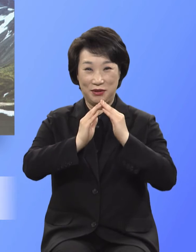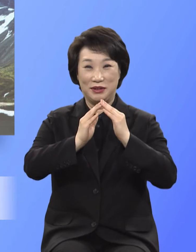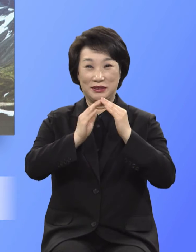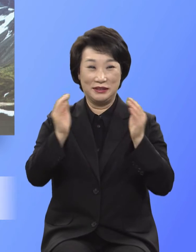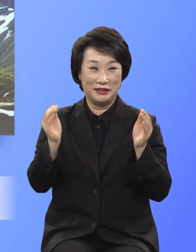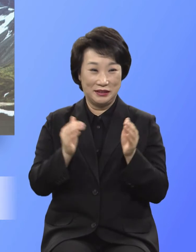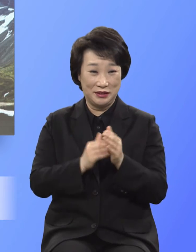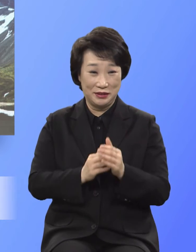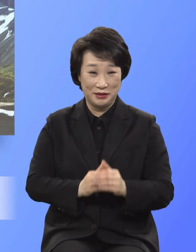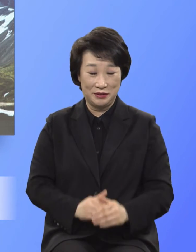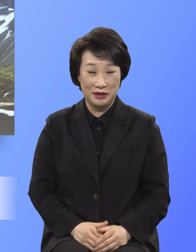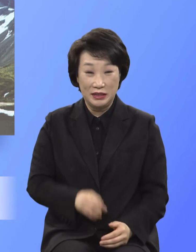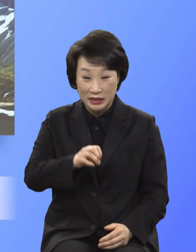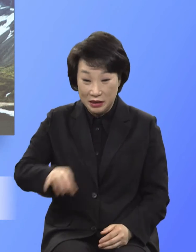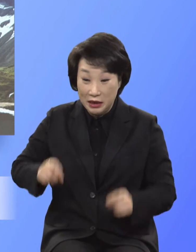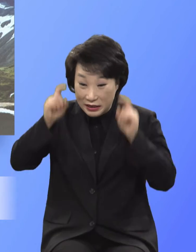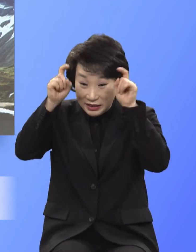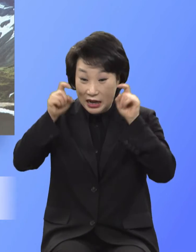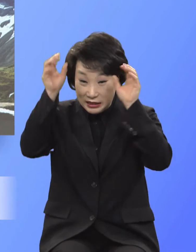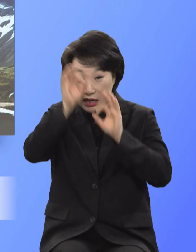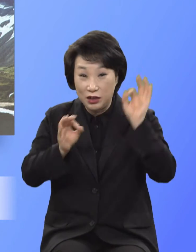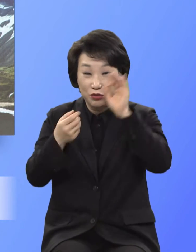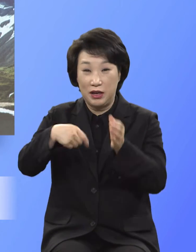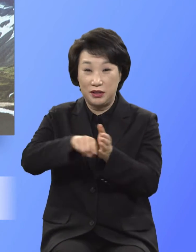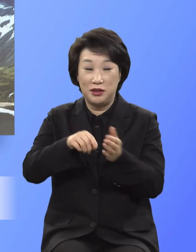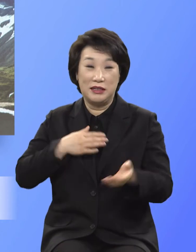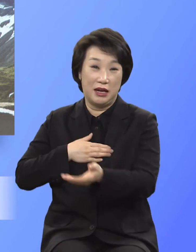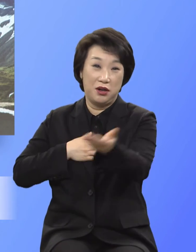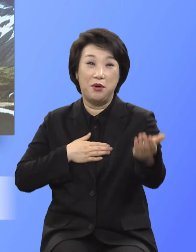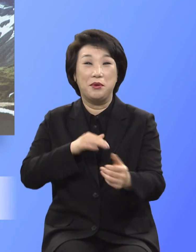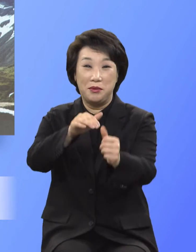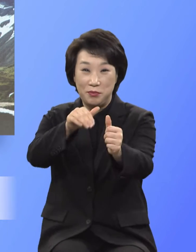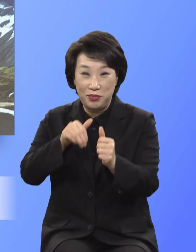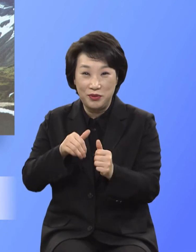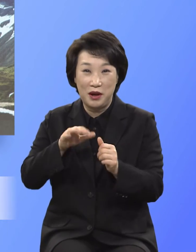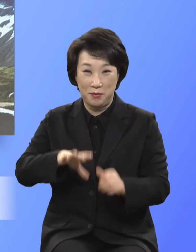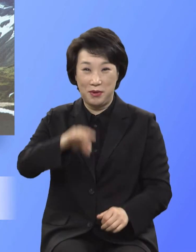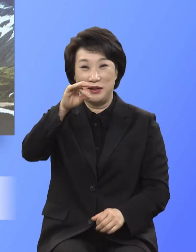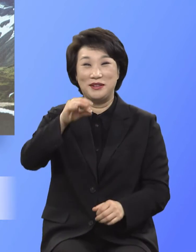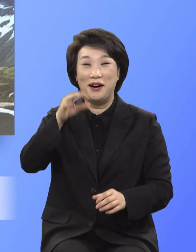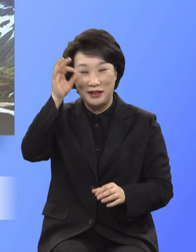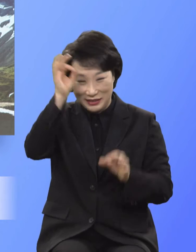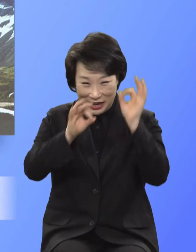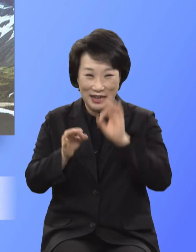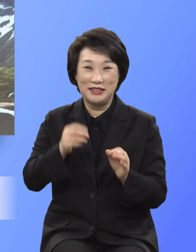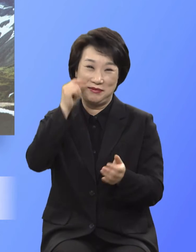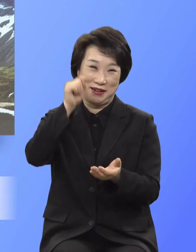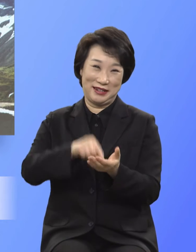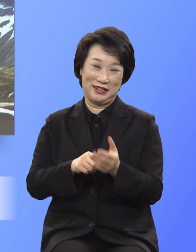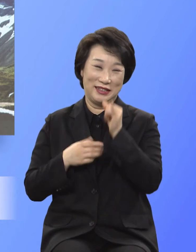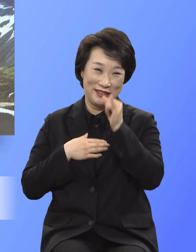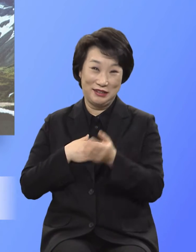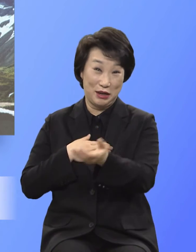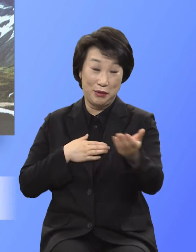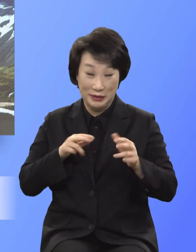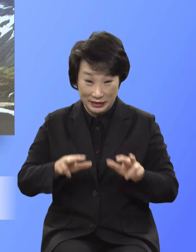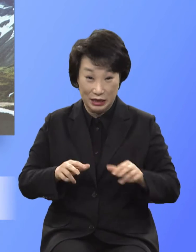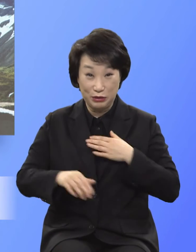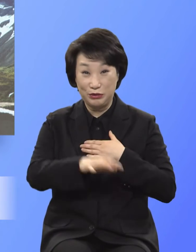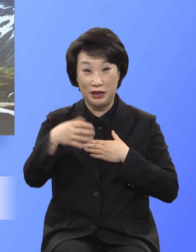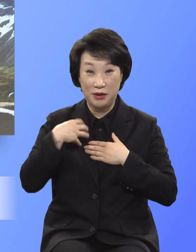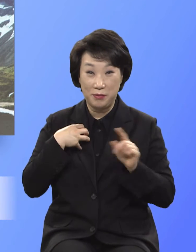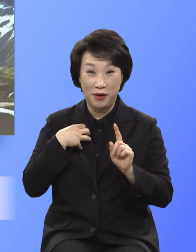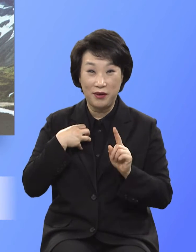세우셨습니다. 잊어버린 양을 찾기 위해서 여러분을 불러 먼저 찾으셨습니다. 이제는